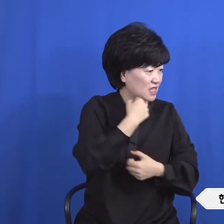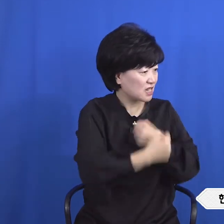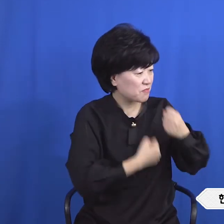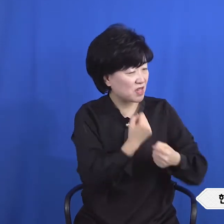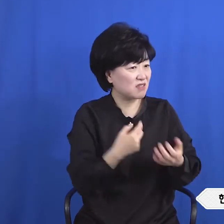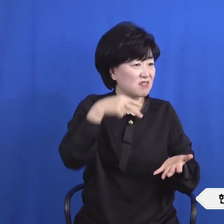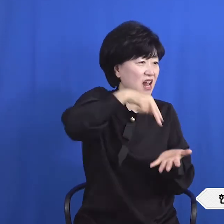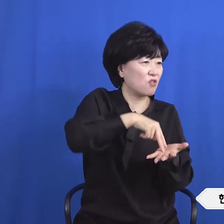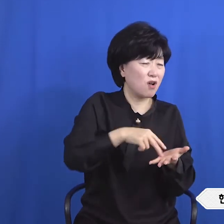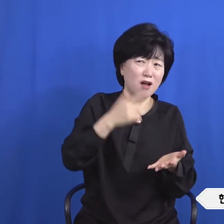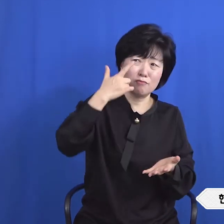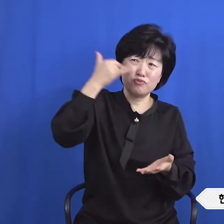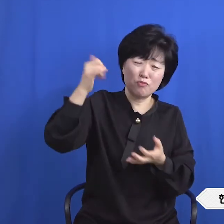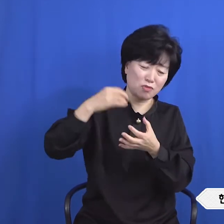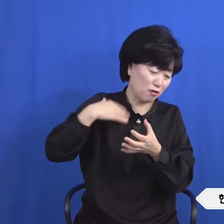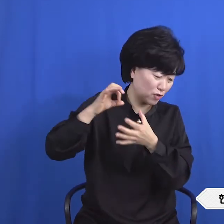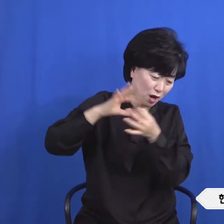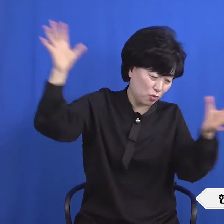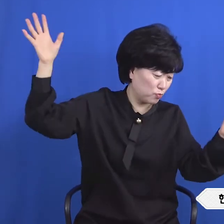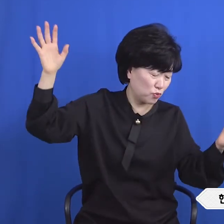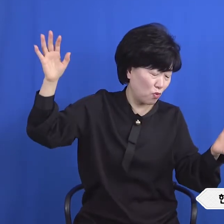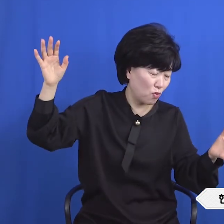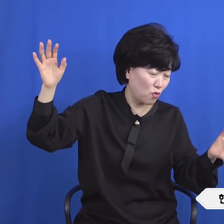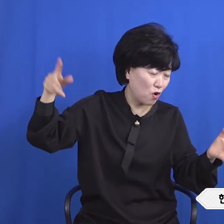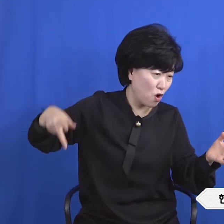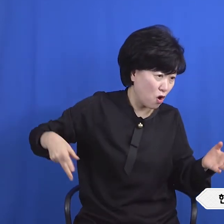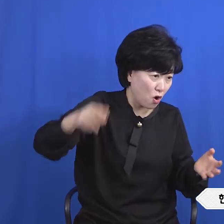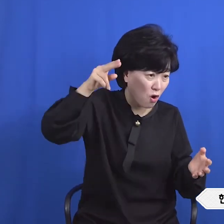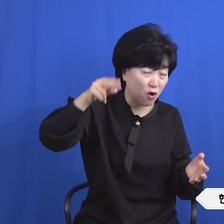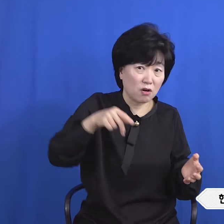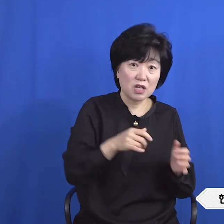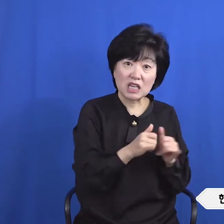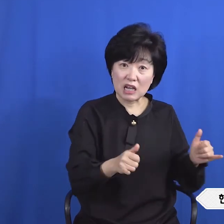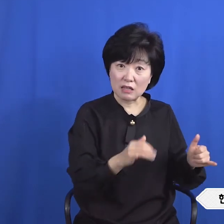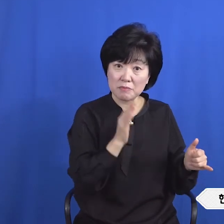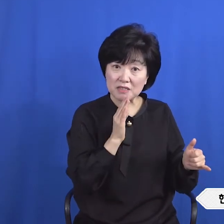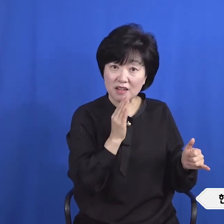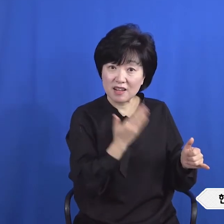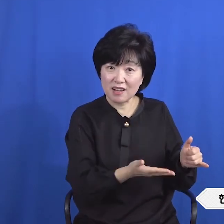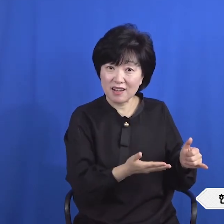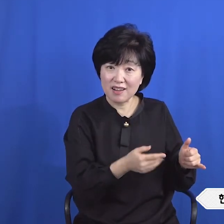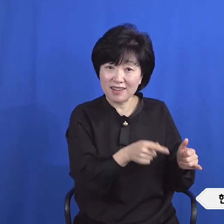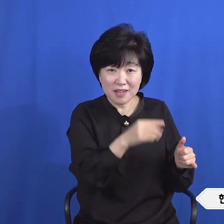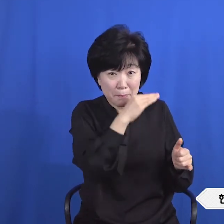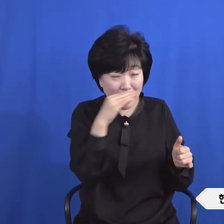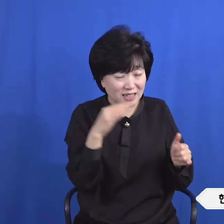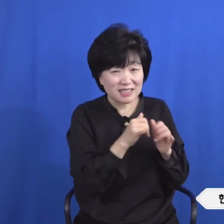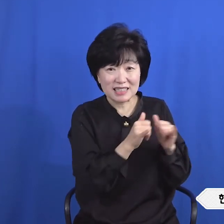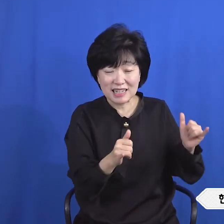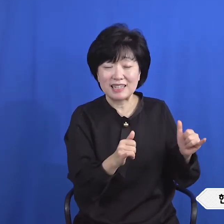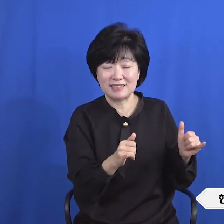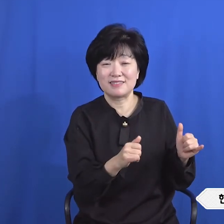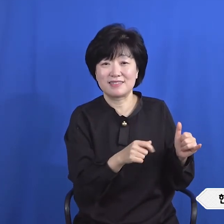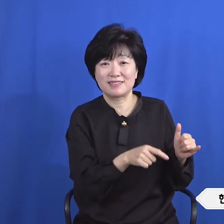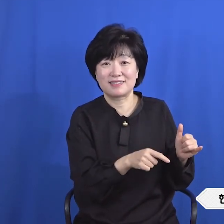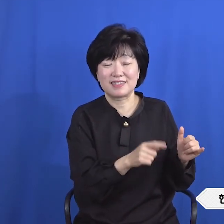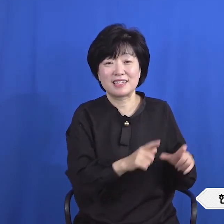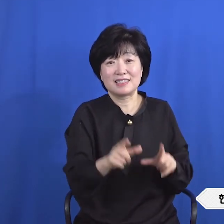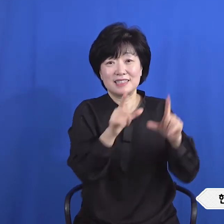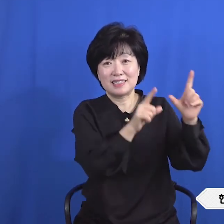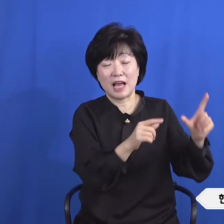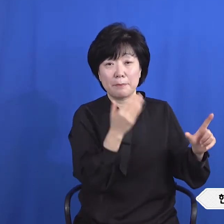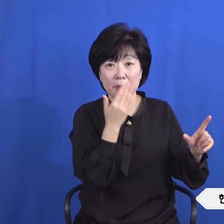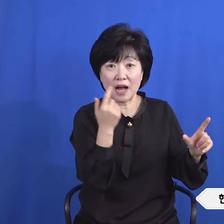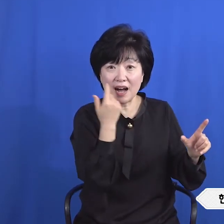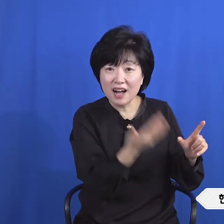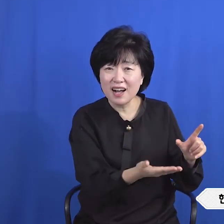거야. 저 사람들 나하고 무슨 관계 있냐 한다면 그게 인간입니까? 그게 제대로 된 그런 생을 살